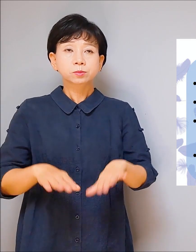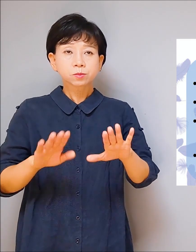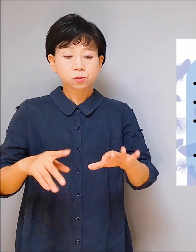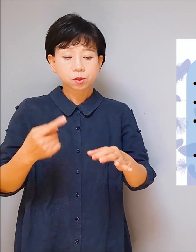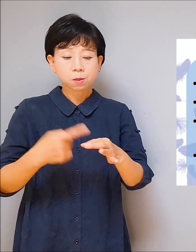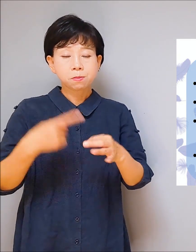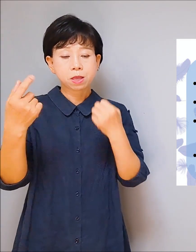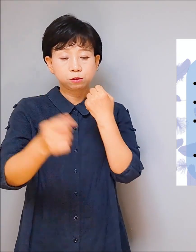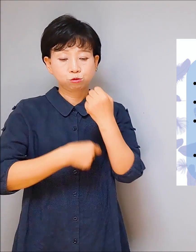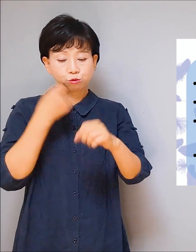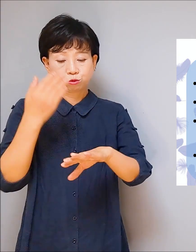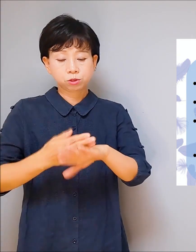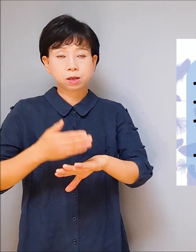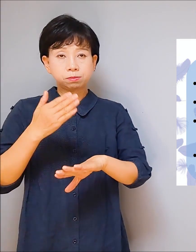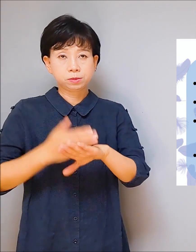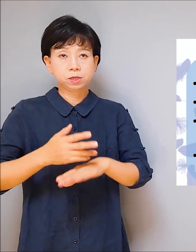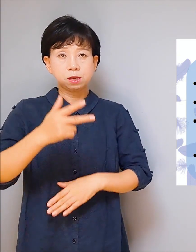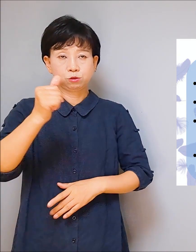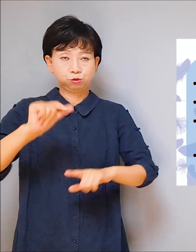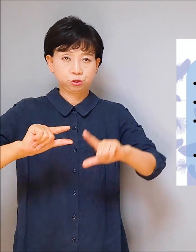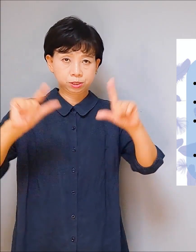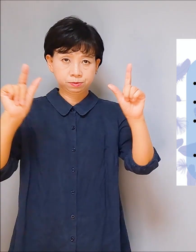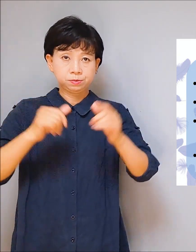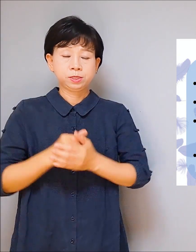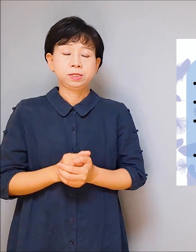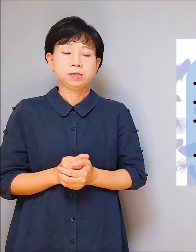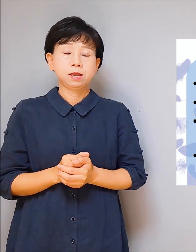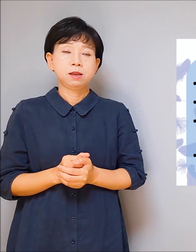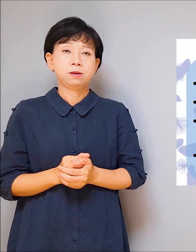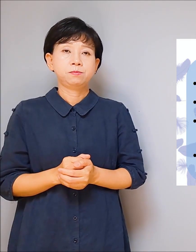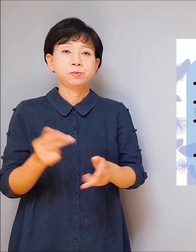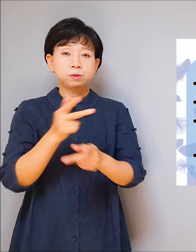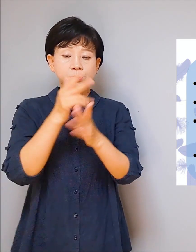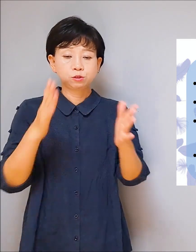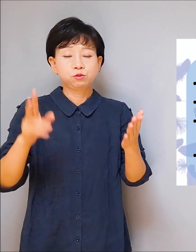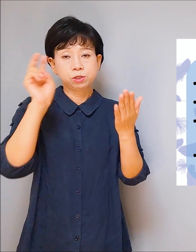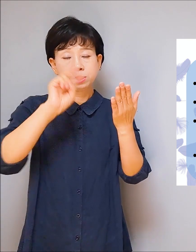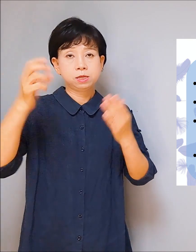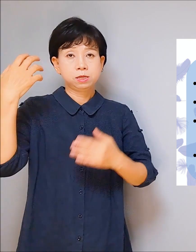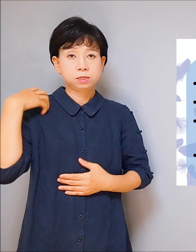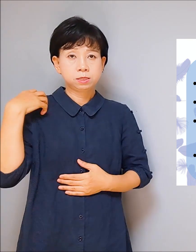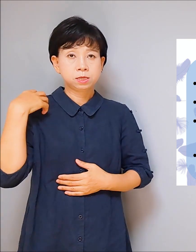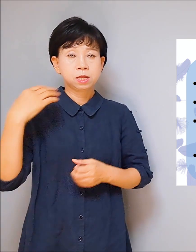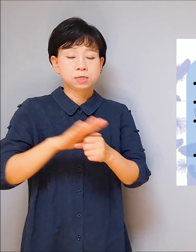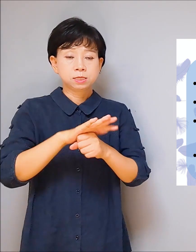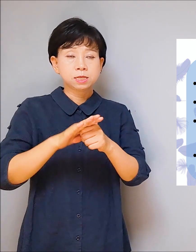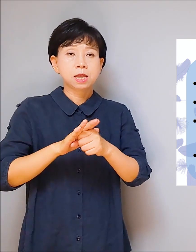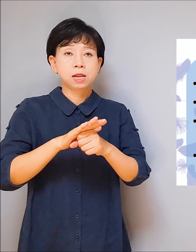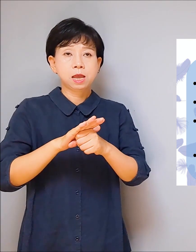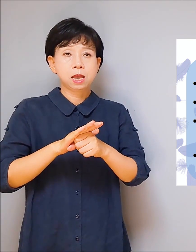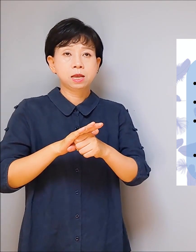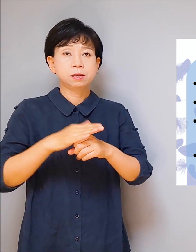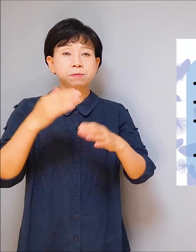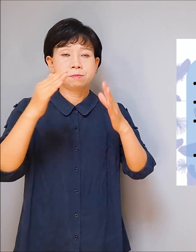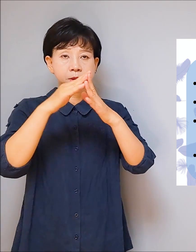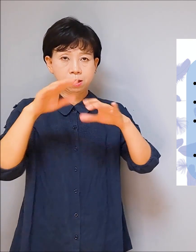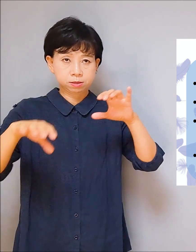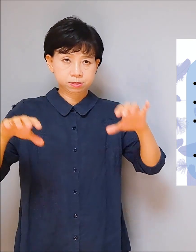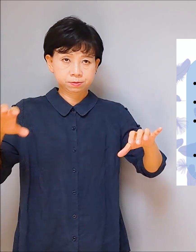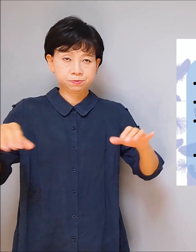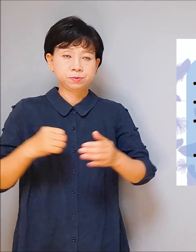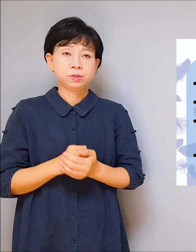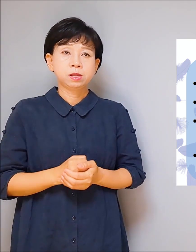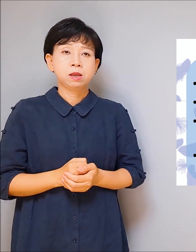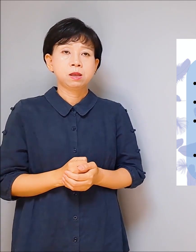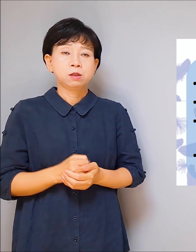오늘은 맥주 감사 주일입니다. 이번 주간 콰이어는 사랑마을입니다. 주일 기도와 화요 기도에